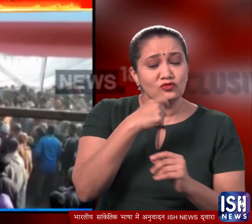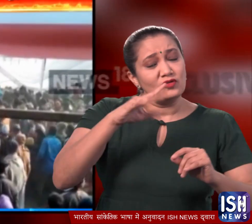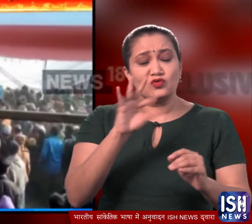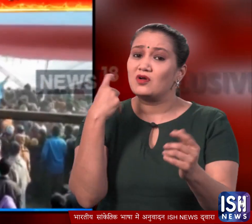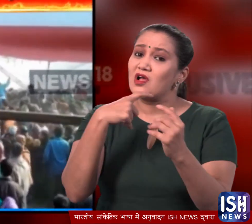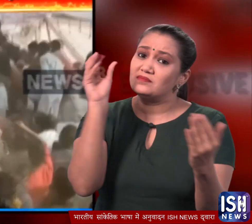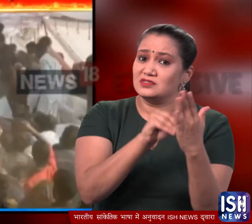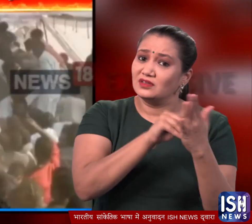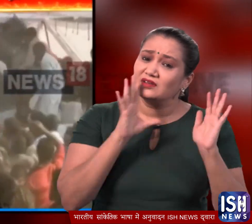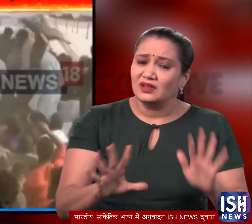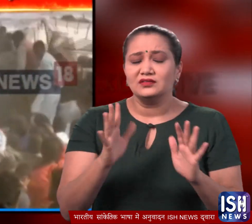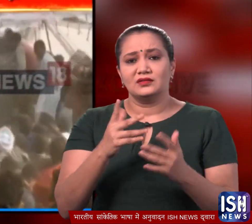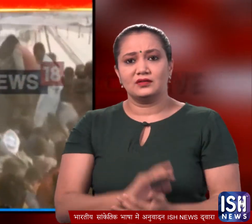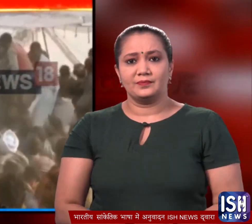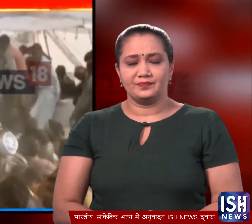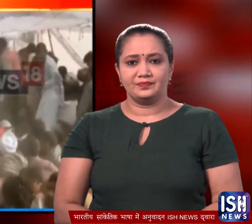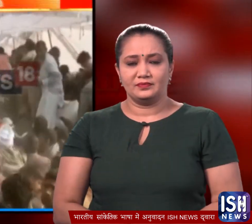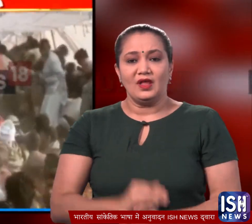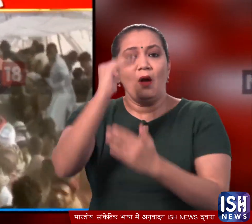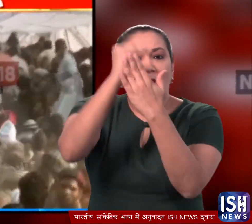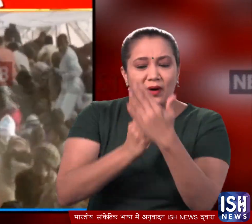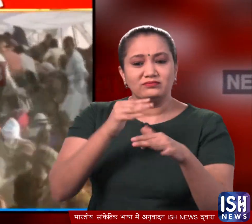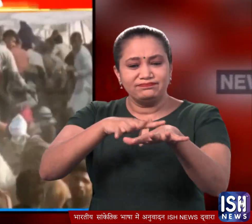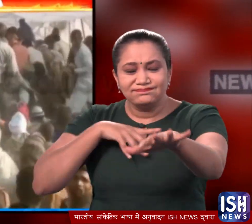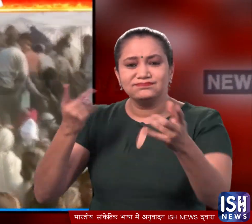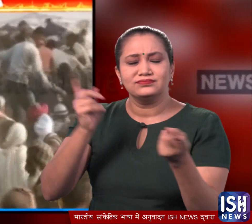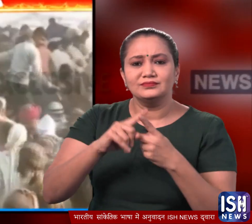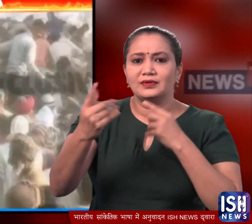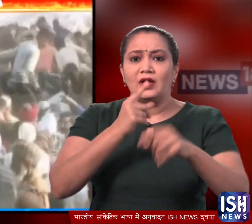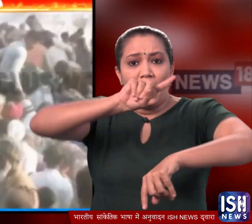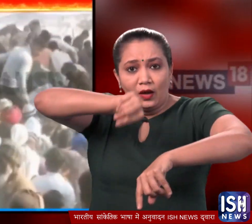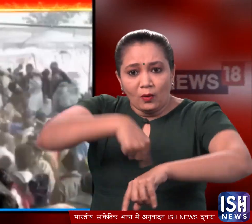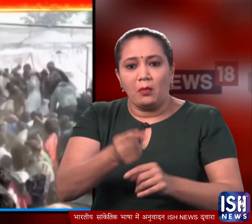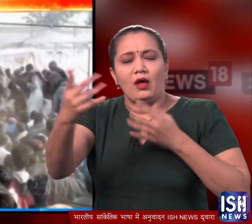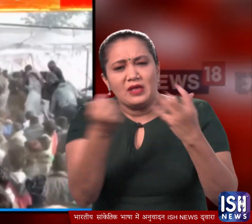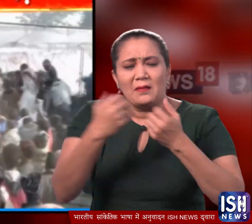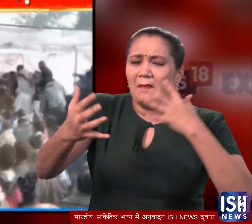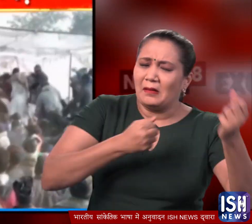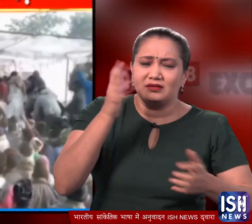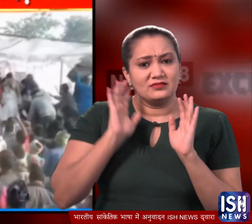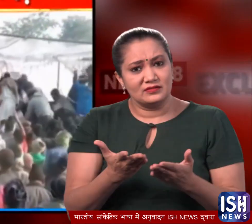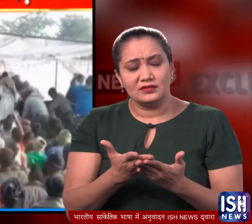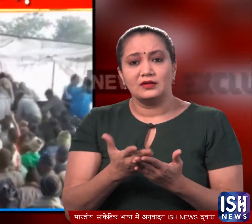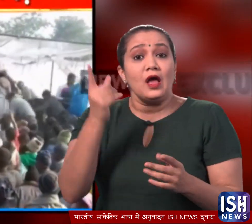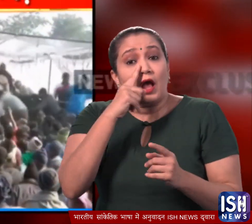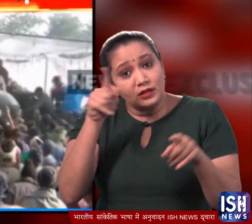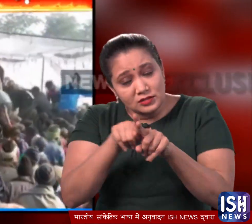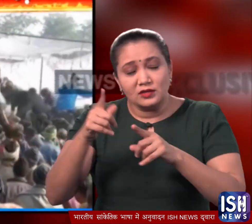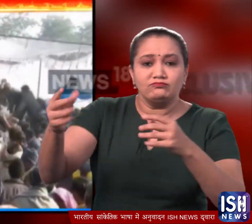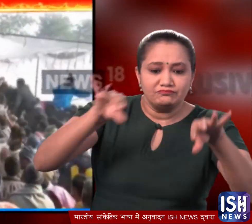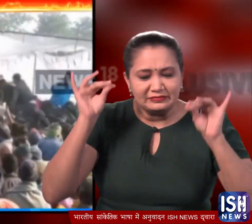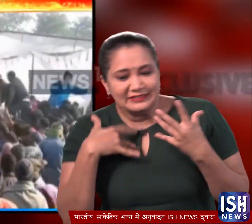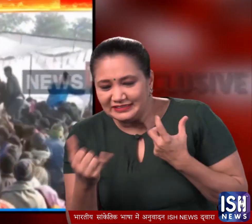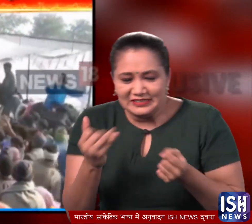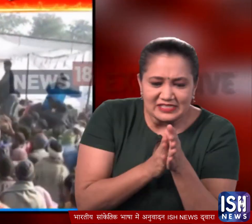कार्रवाई अमल में लाई जाएगी। जन संकल्प रैली में लूट का ये सिलसिला करीब 1 घंटे तक चलता रहा। इस बीच कुछ महिलाएं भी कंबल पाने की लालच